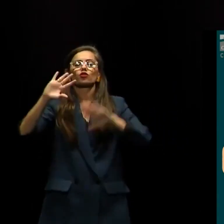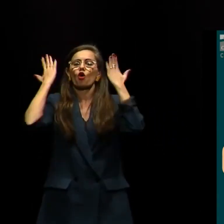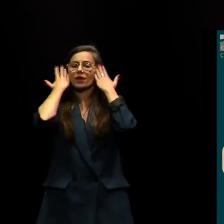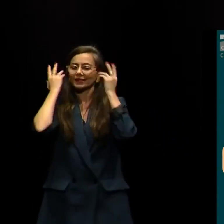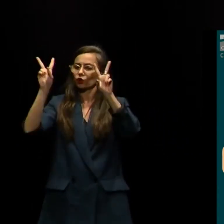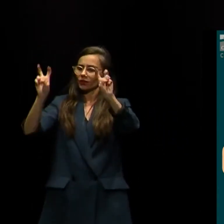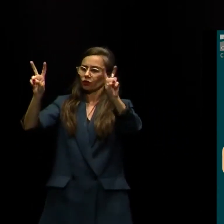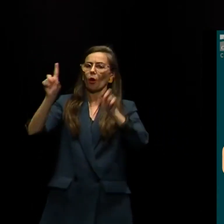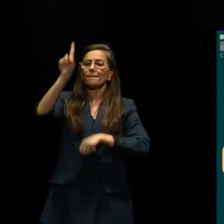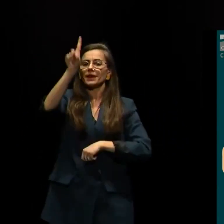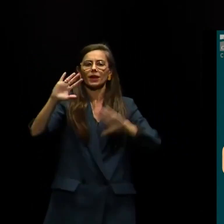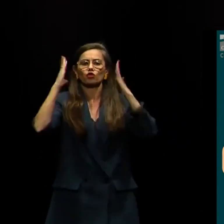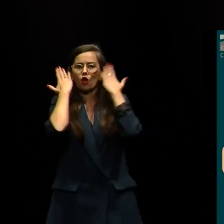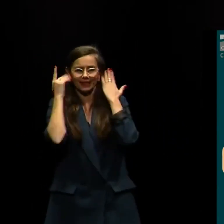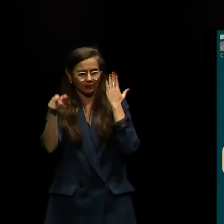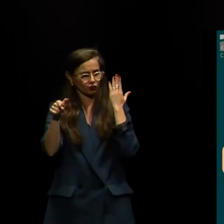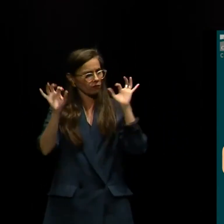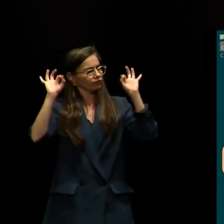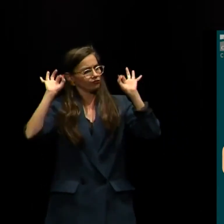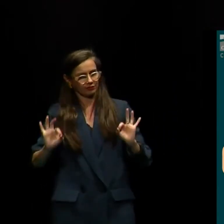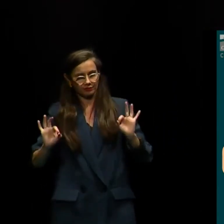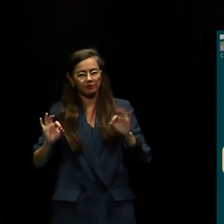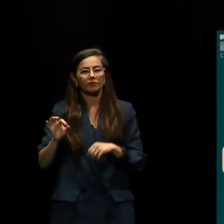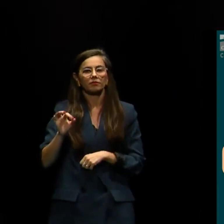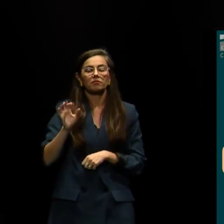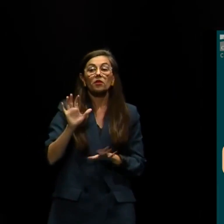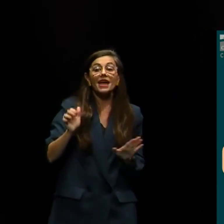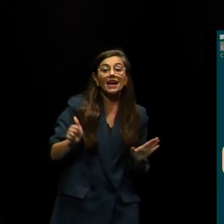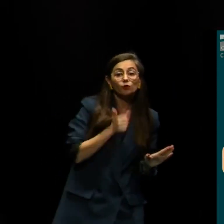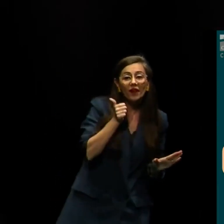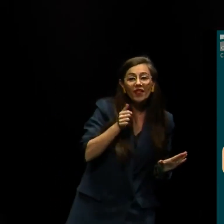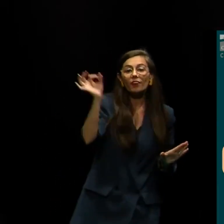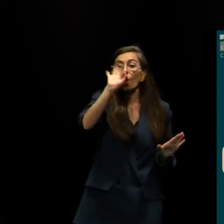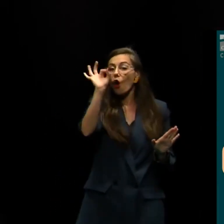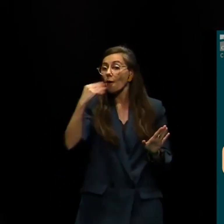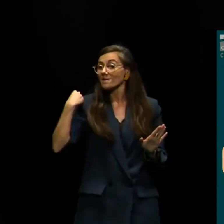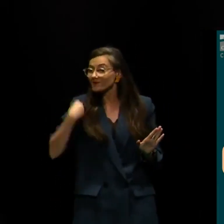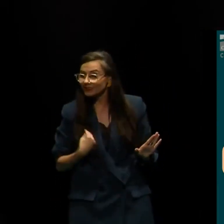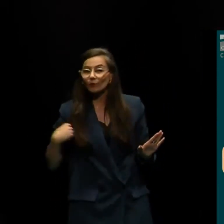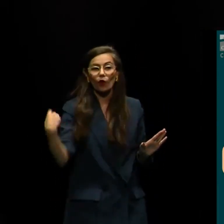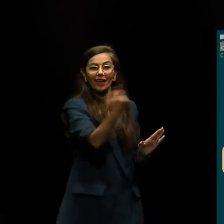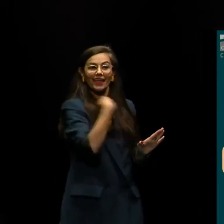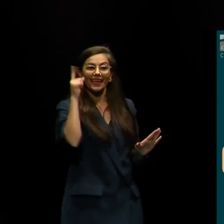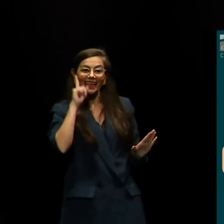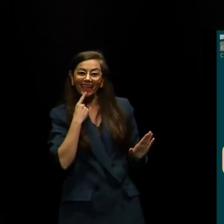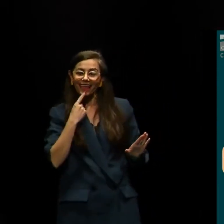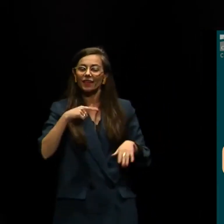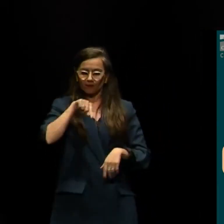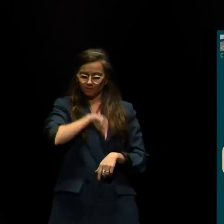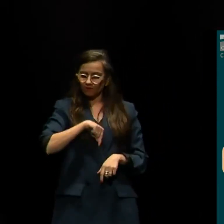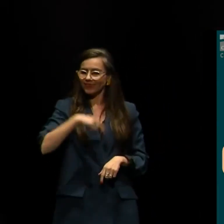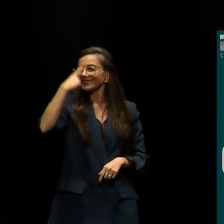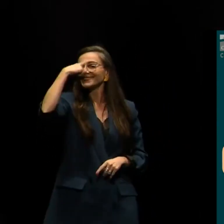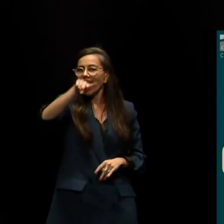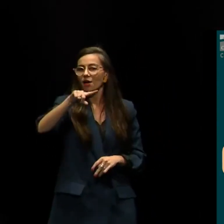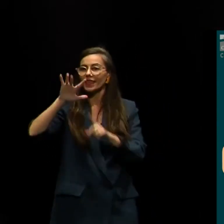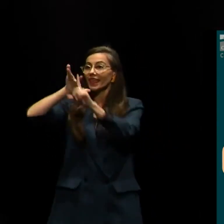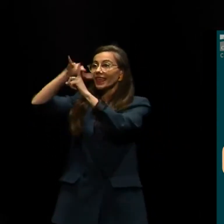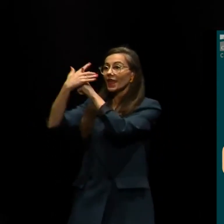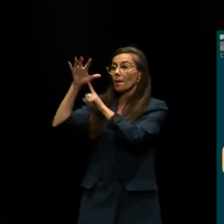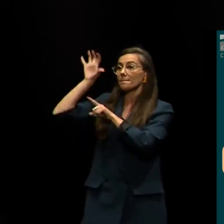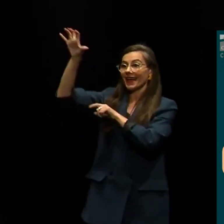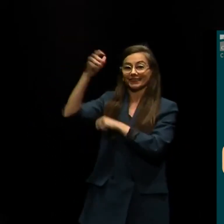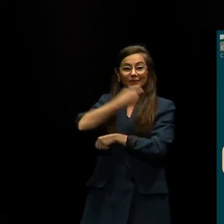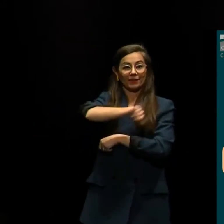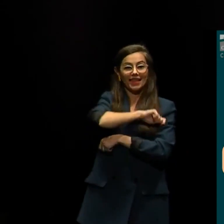Llegamos al año 76 y ahí sí, de manera oficial, se celebra el primer congreso de la CNSE. Vuelvo a plantear la misma pregunta. ¿Fruto